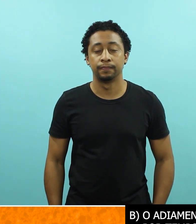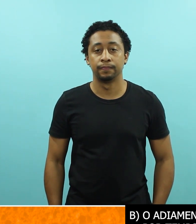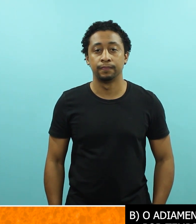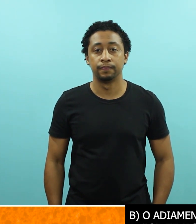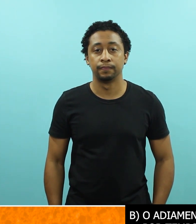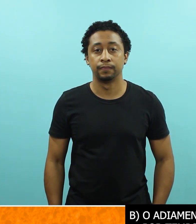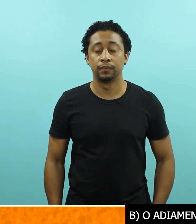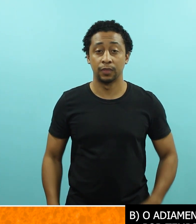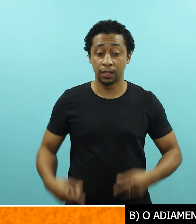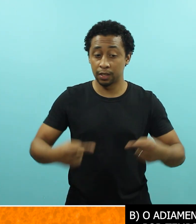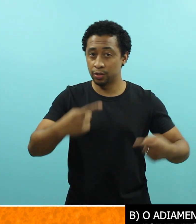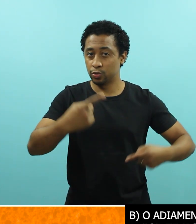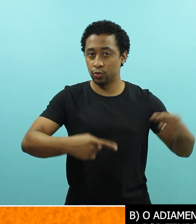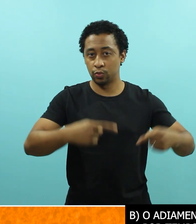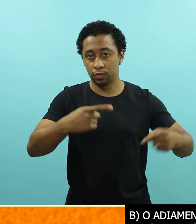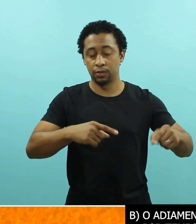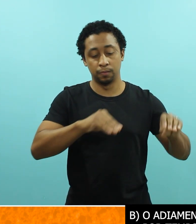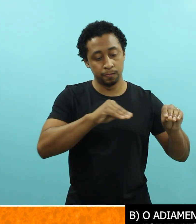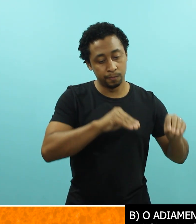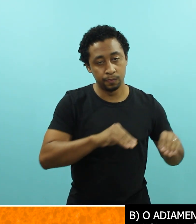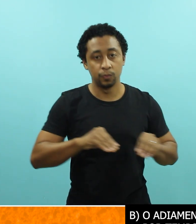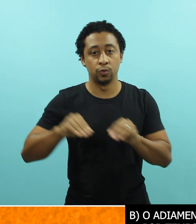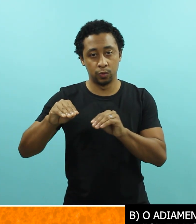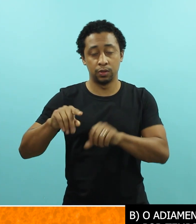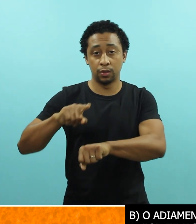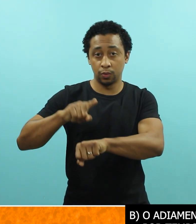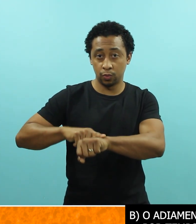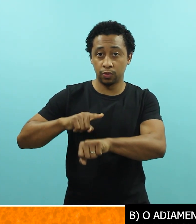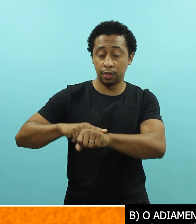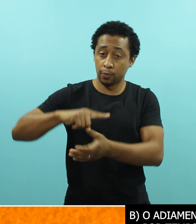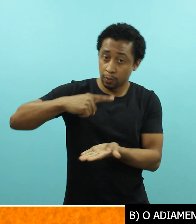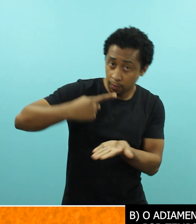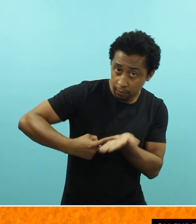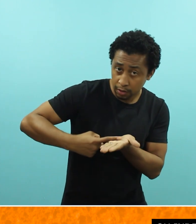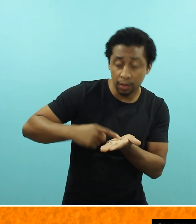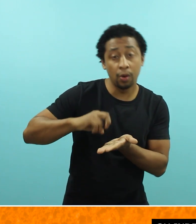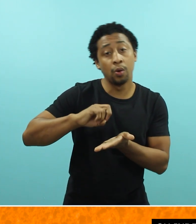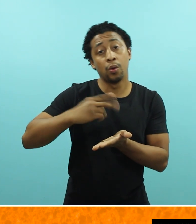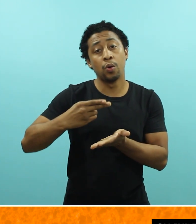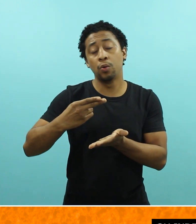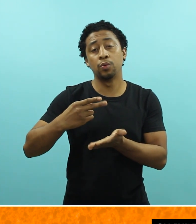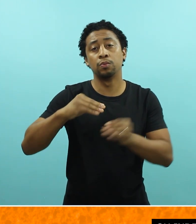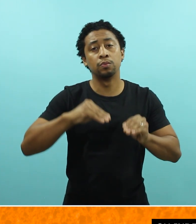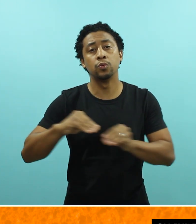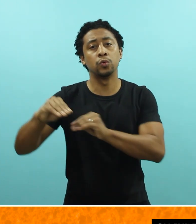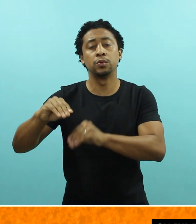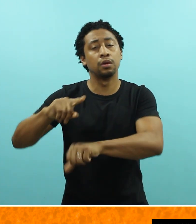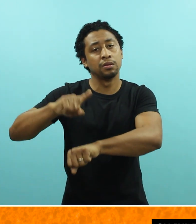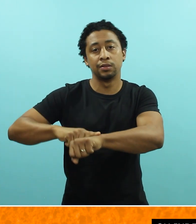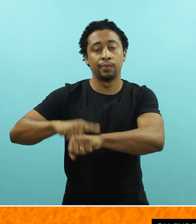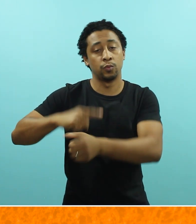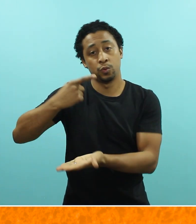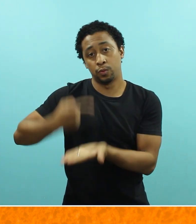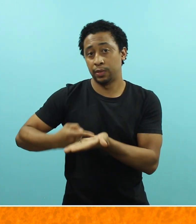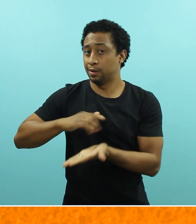B. O adiamento da discussão por tempo determinado ou indeterminado.